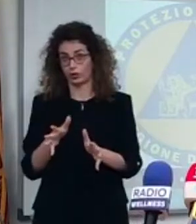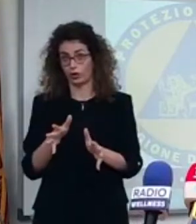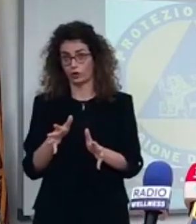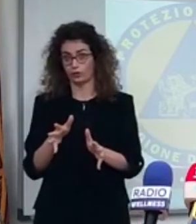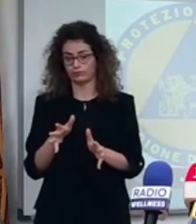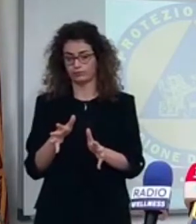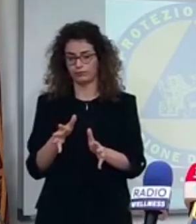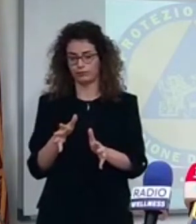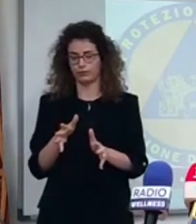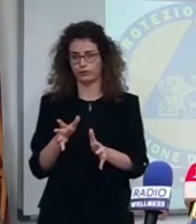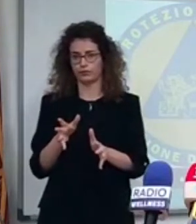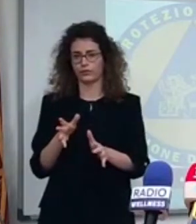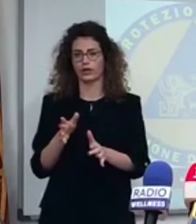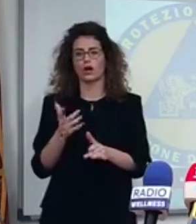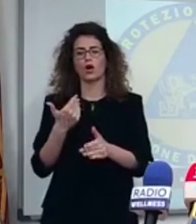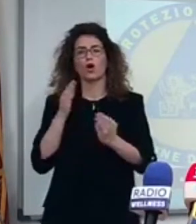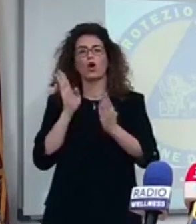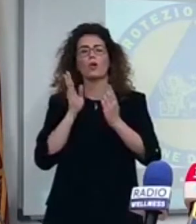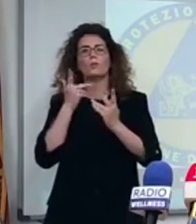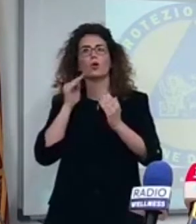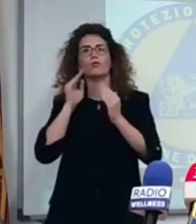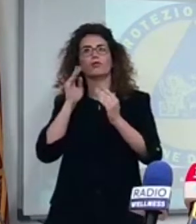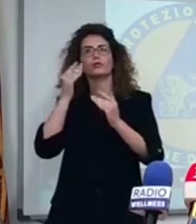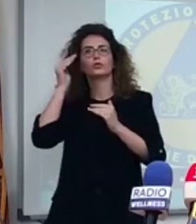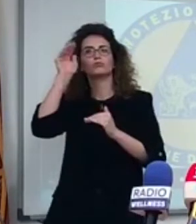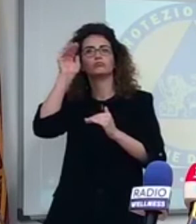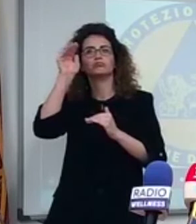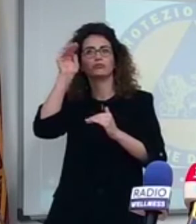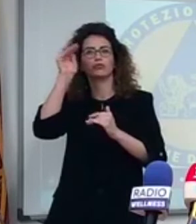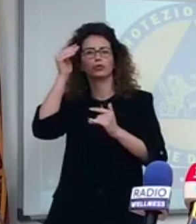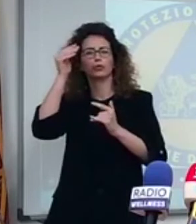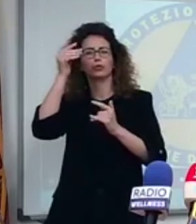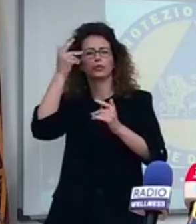noi comunque rispetto alle previsioni passiamo il 60% di